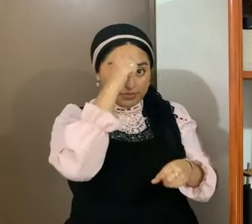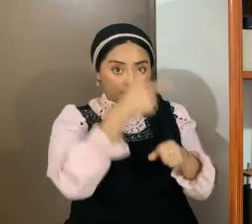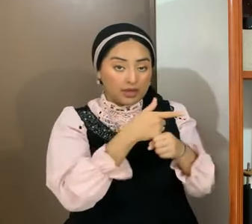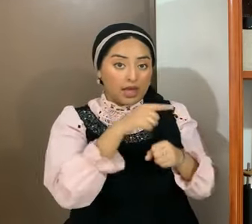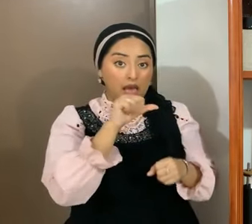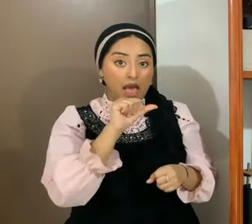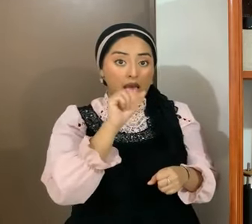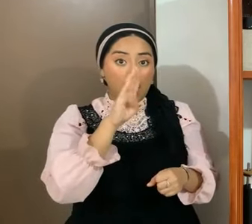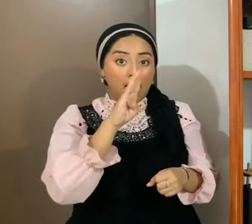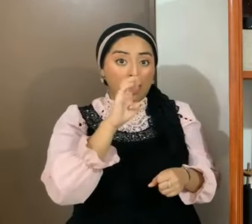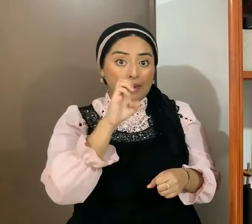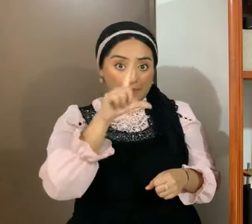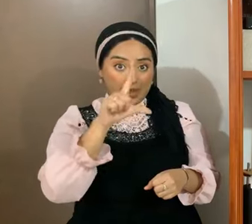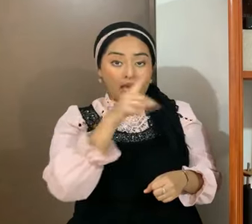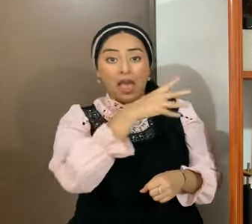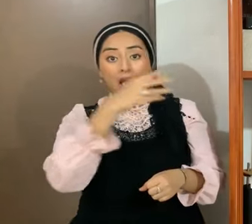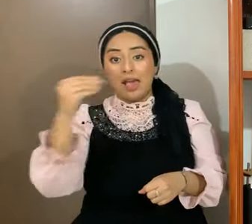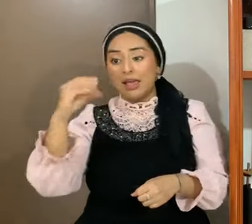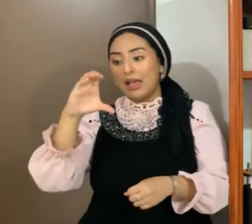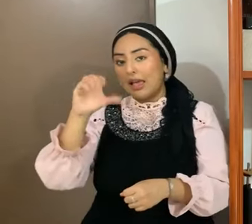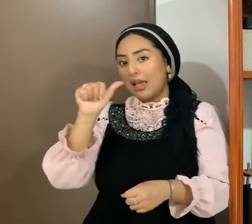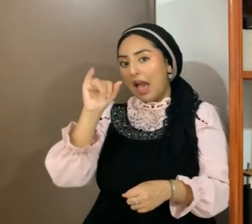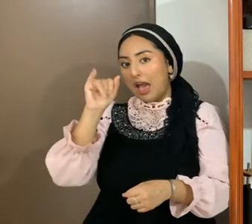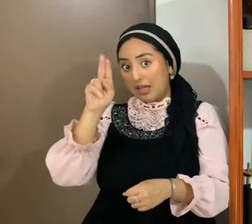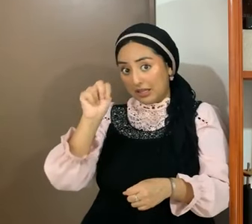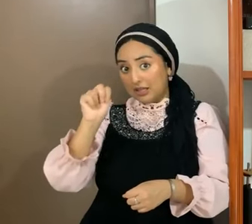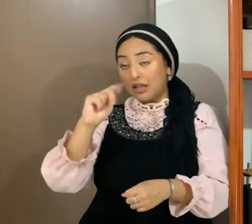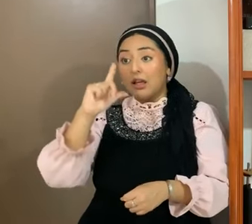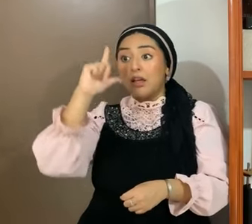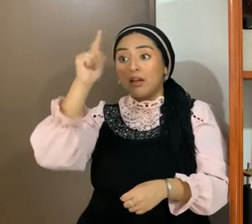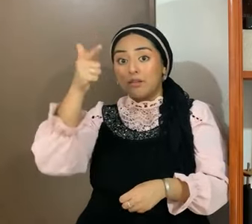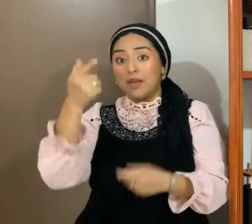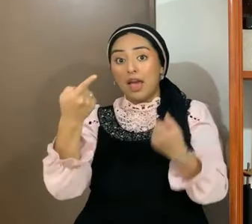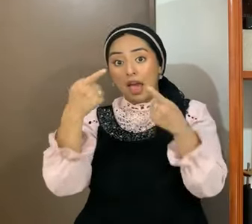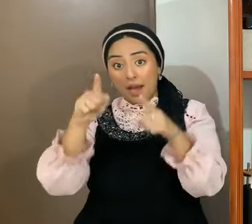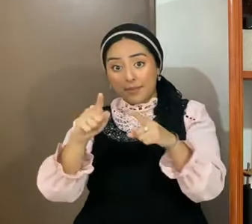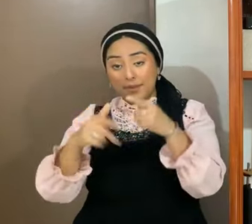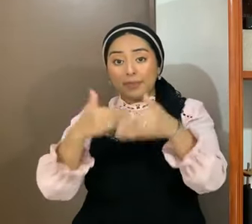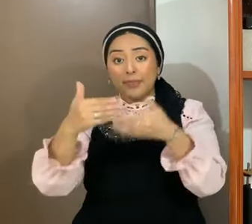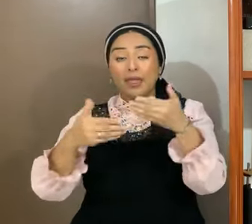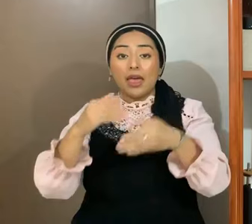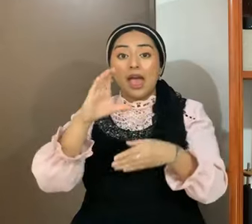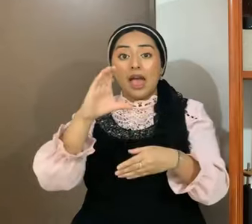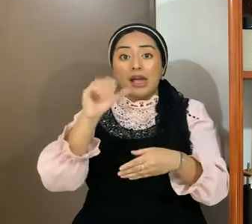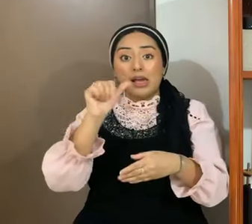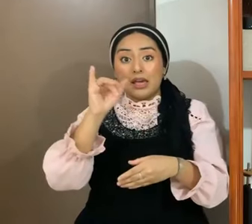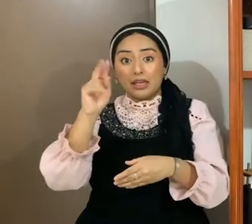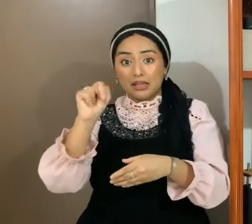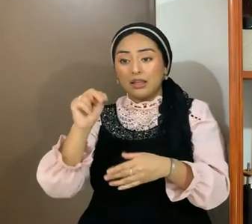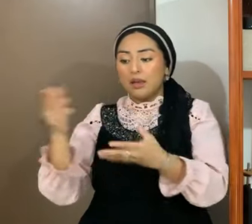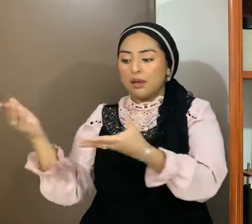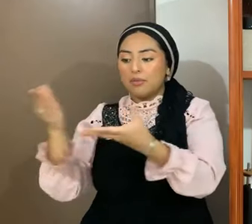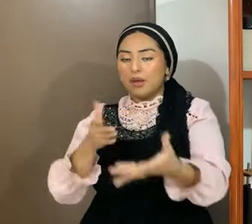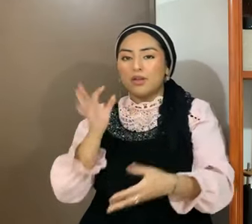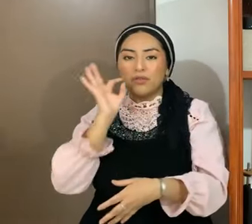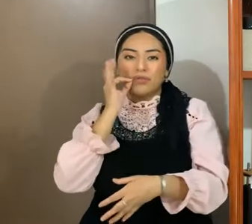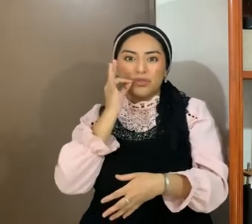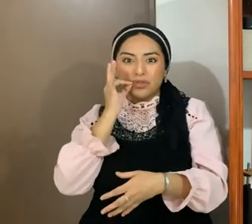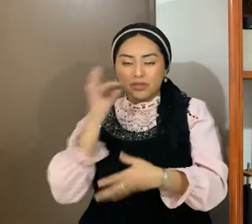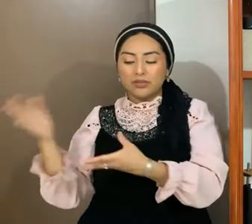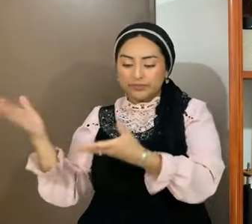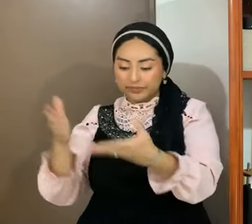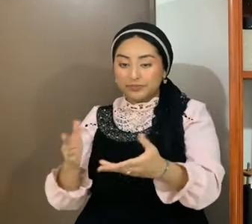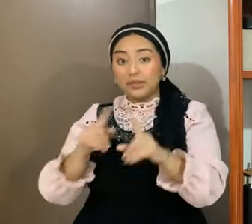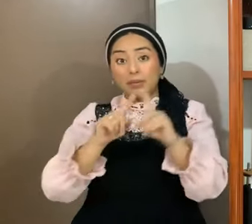fue pastor de ovejas y Caín fue labrador de la tierra. Y aconteció, andando en el tiempo, que Caín trajo del fruto de la tierra una ofrenda a Yahweh.